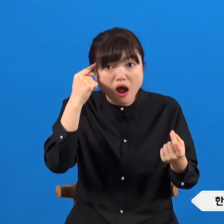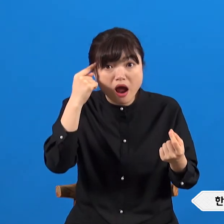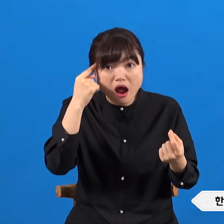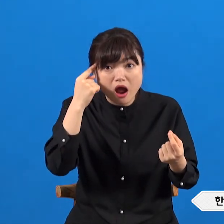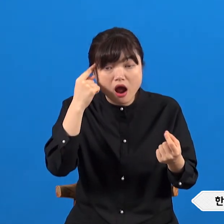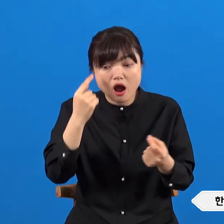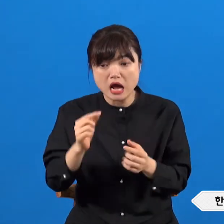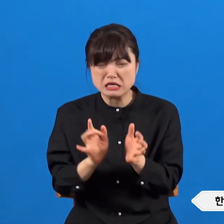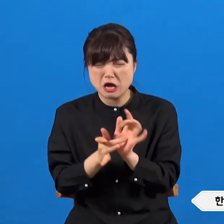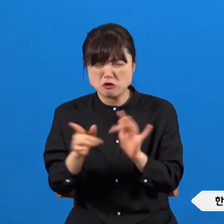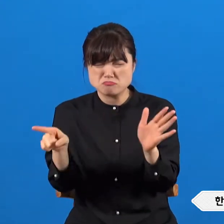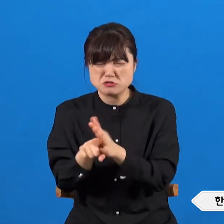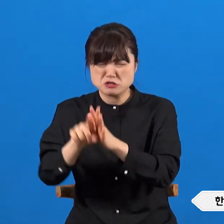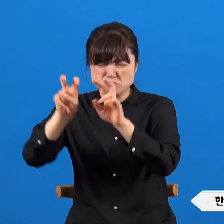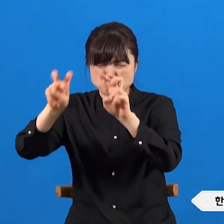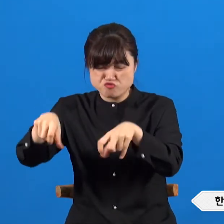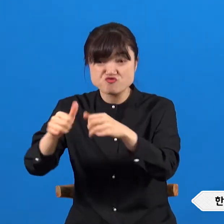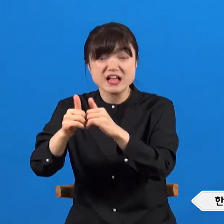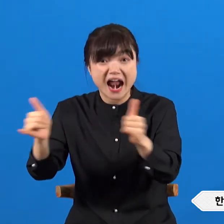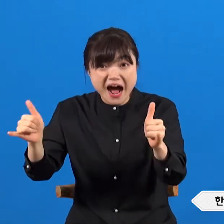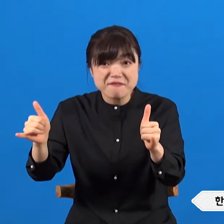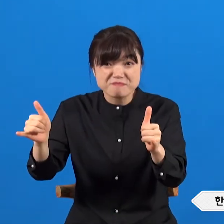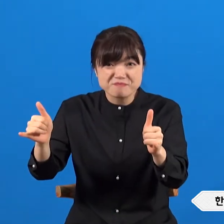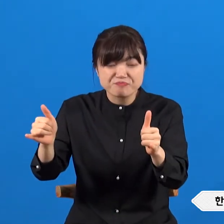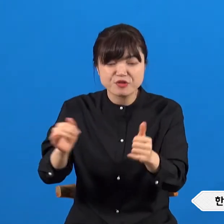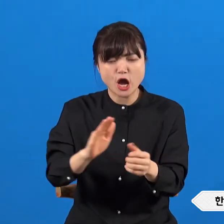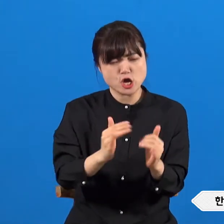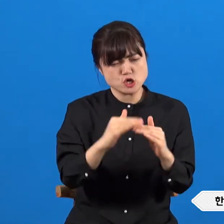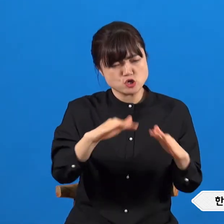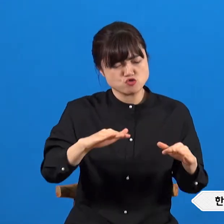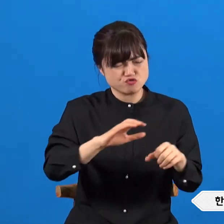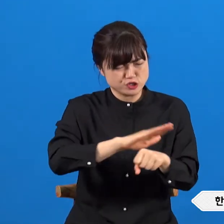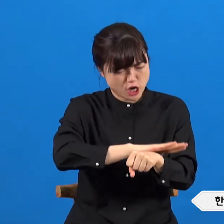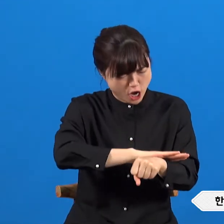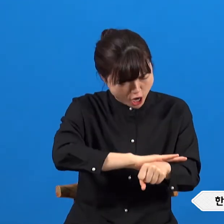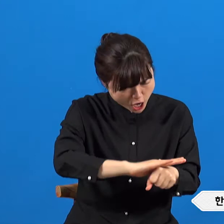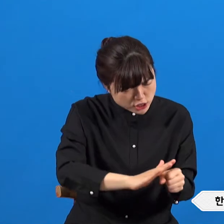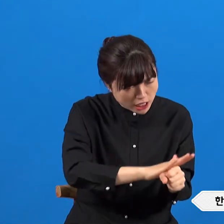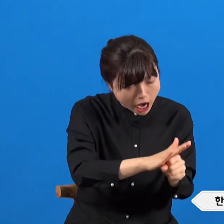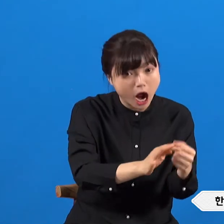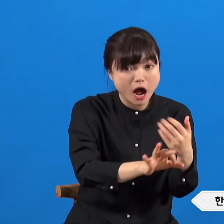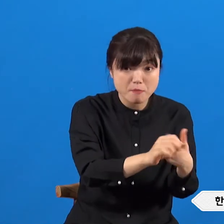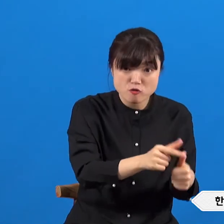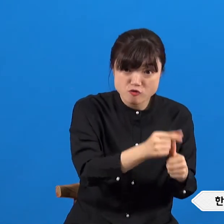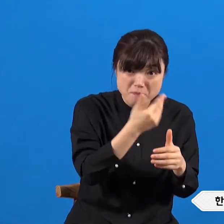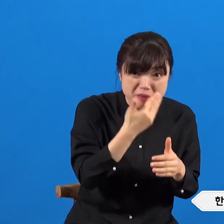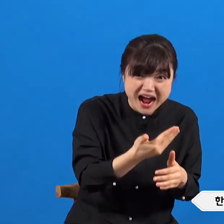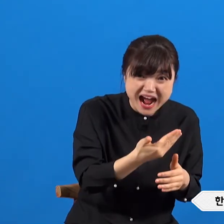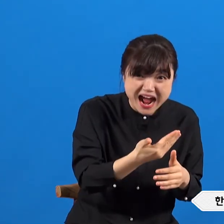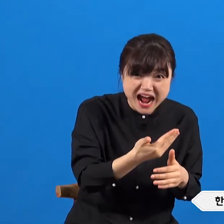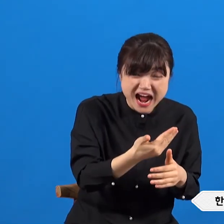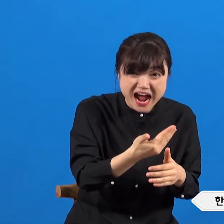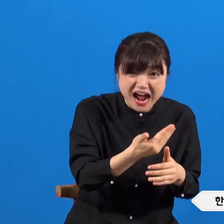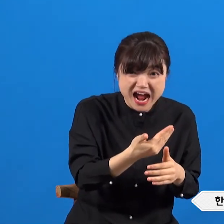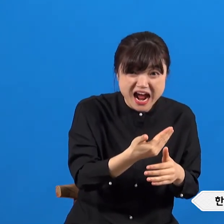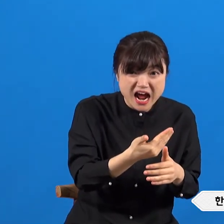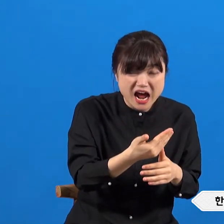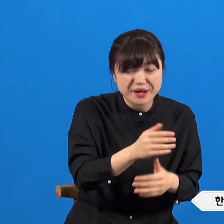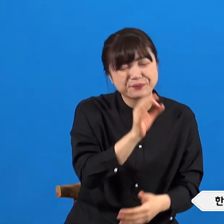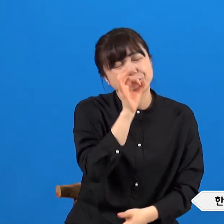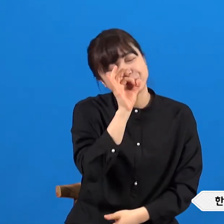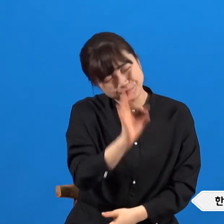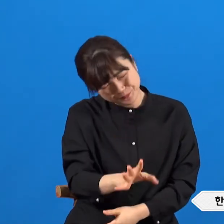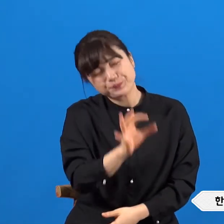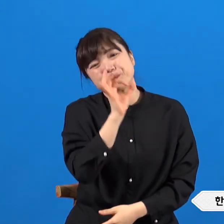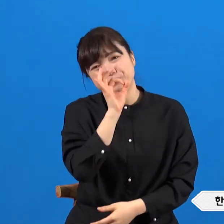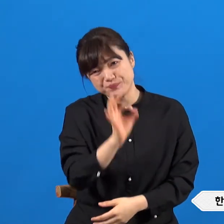만약에 예수 안 믿는 사람이 이웃 사랑을 잘하면 그 사람 그것으로 구원받을 수 있습니까? 없습니까?